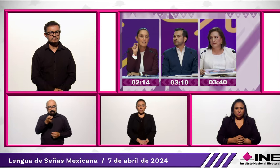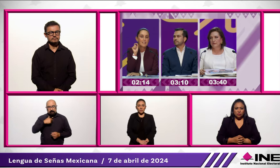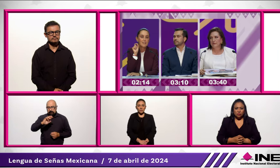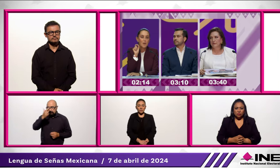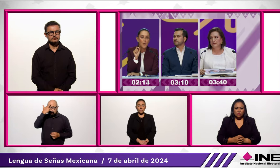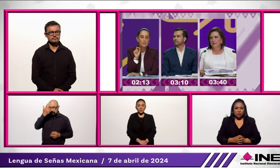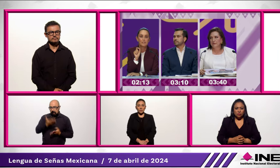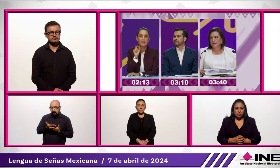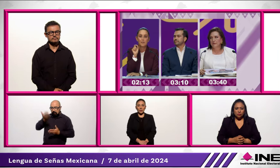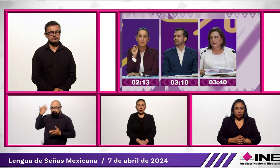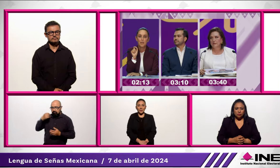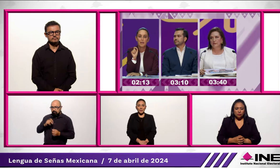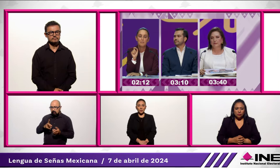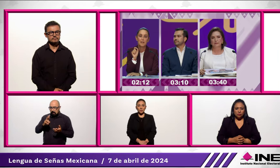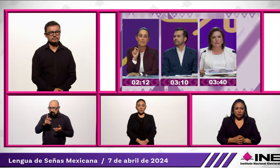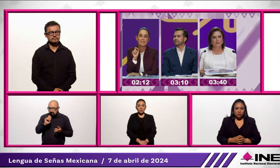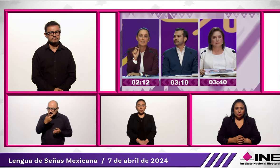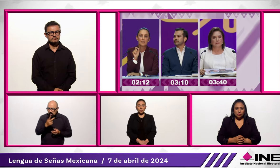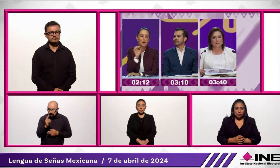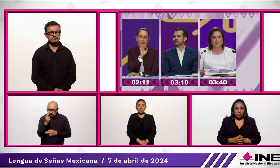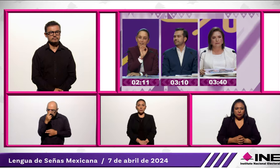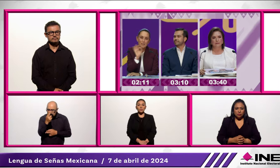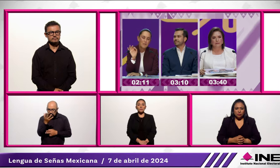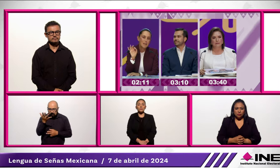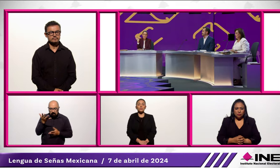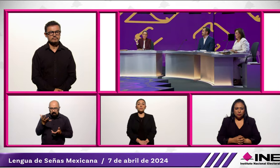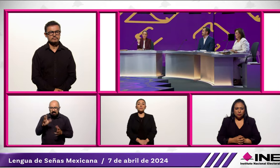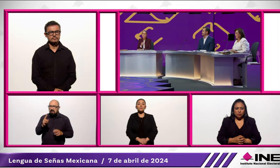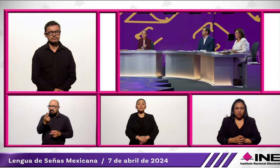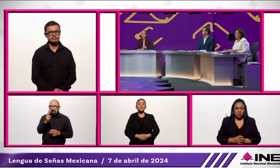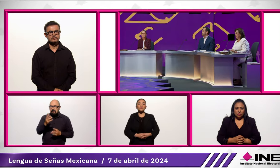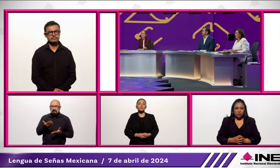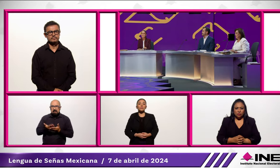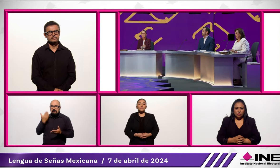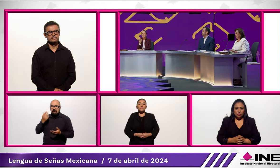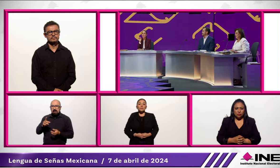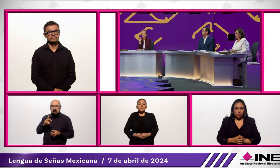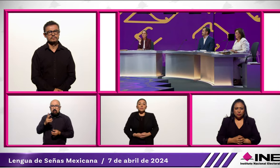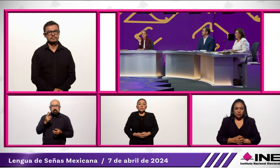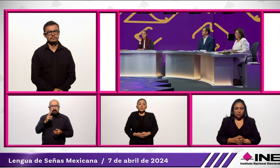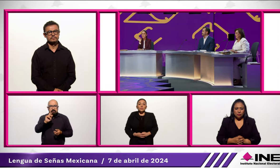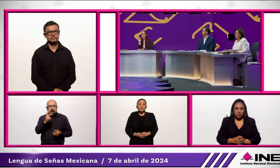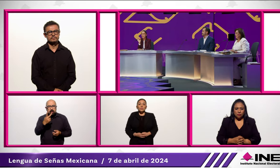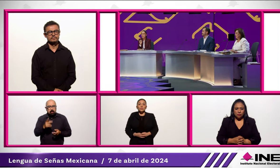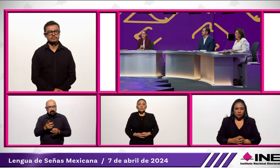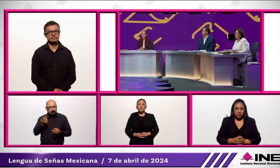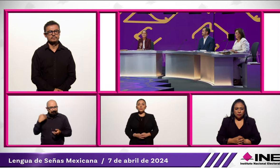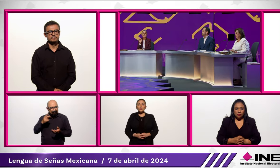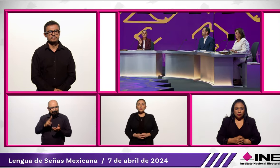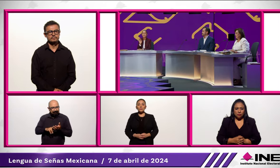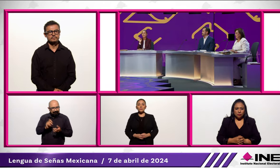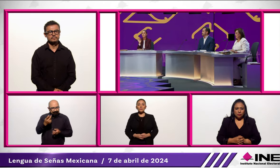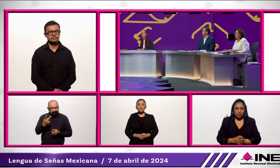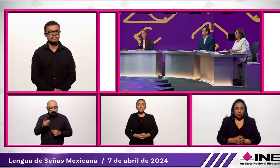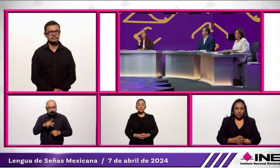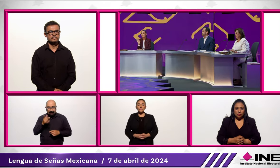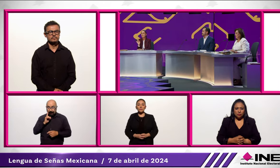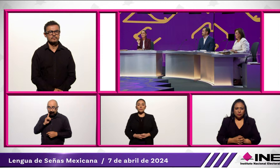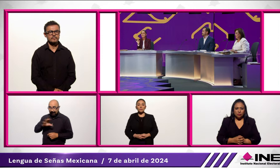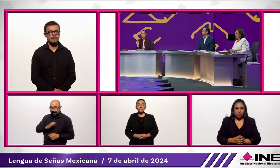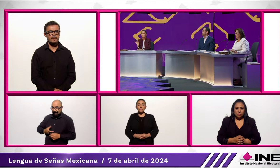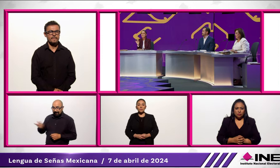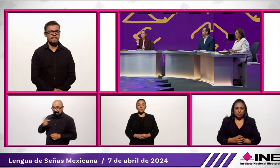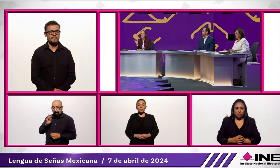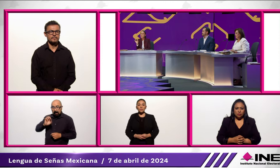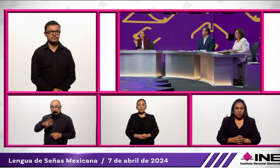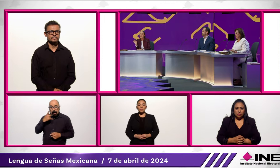el 22 de noviembre en noviembre del 2022, la candidata del PRIAN dijo que los programas